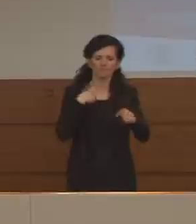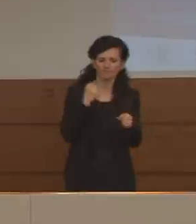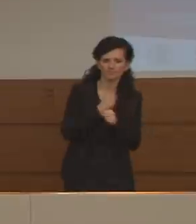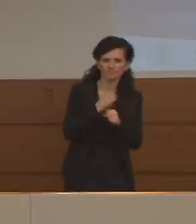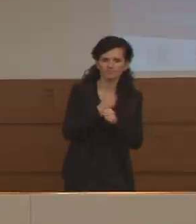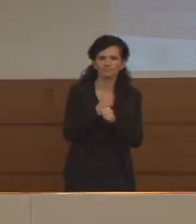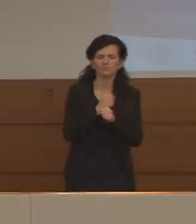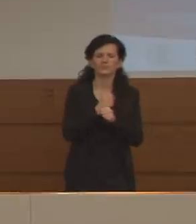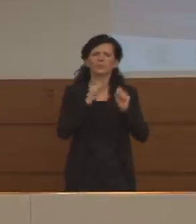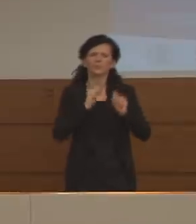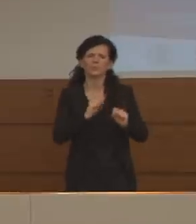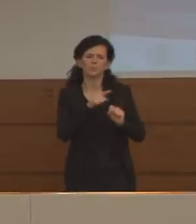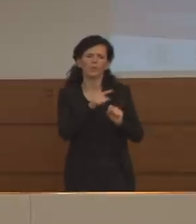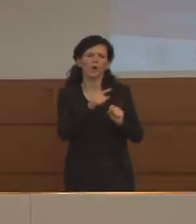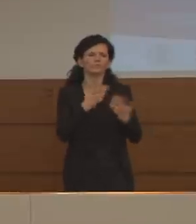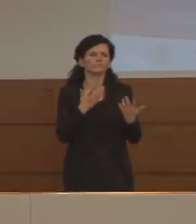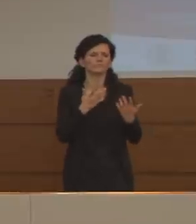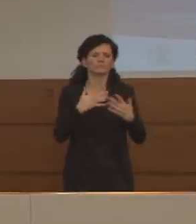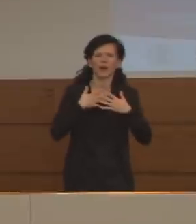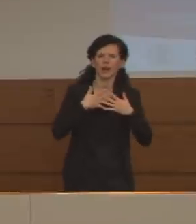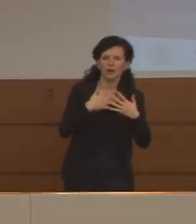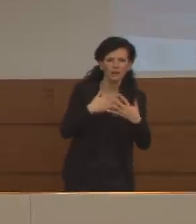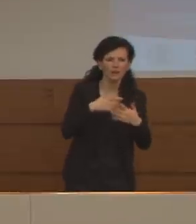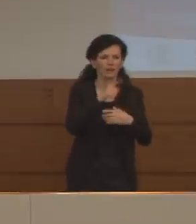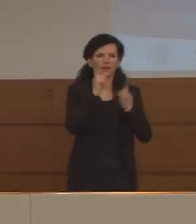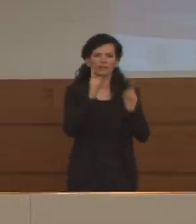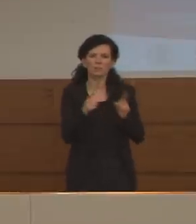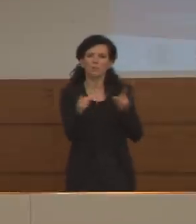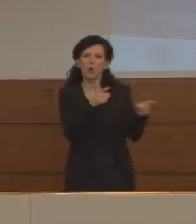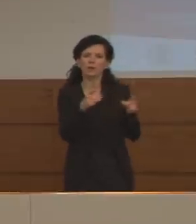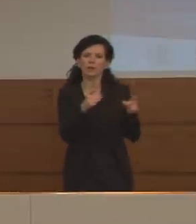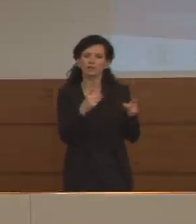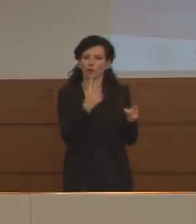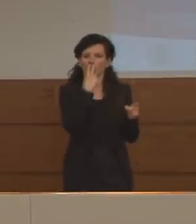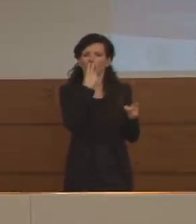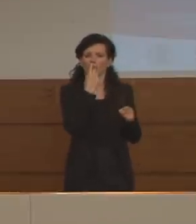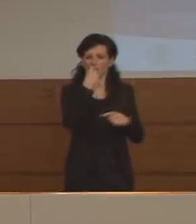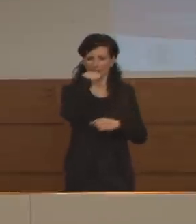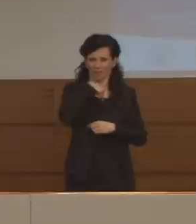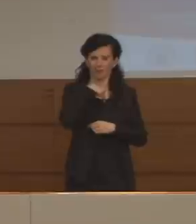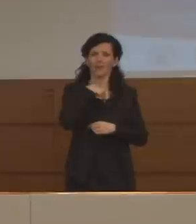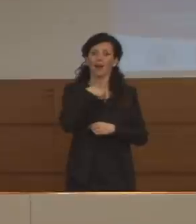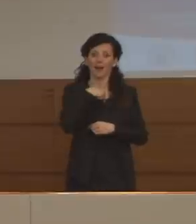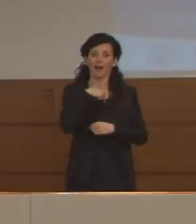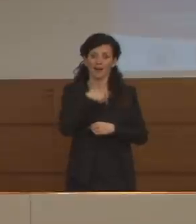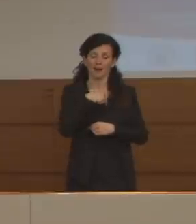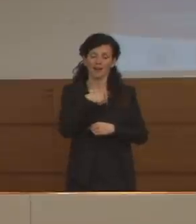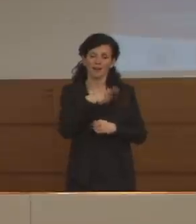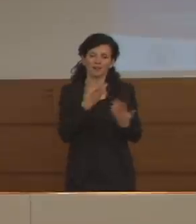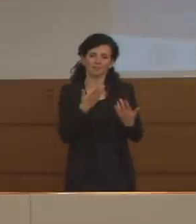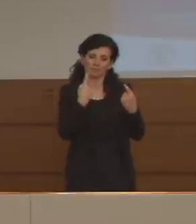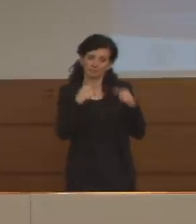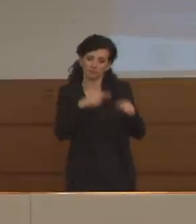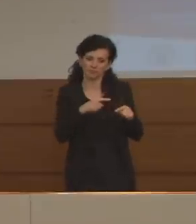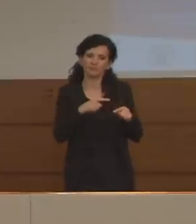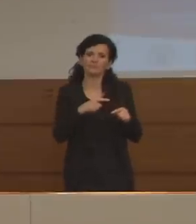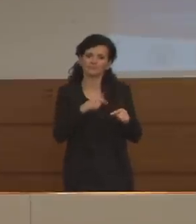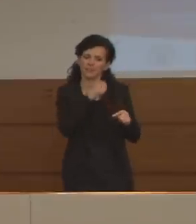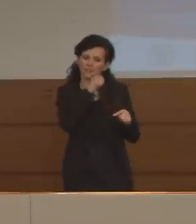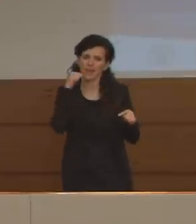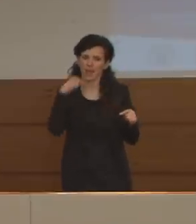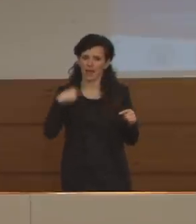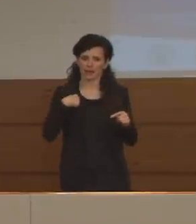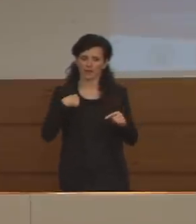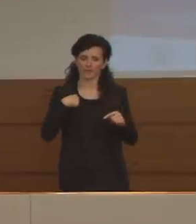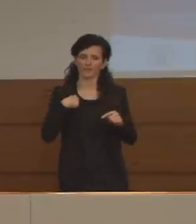e realizzazione delle particelle noi quando in tubiamo facciamo delle broncoscopie allora i mezzi di protezione devono